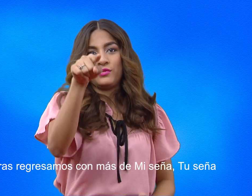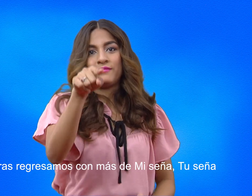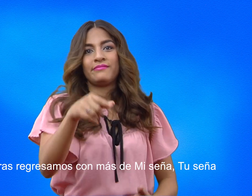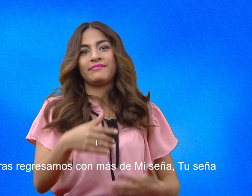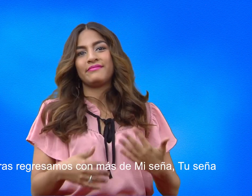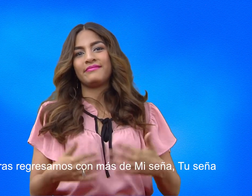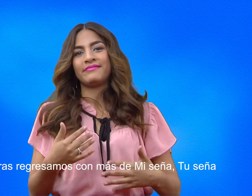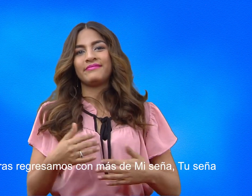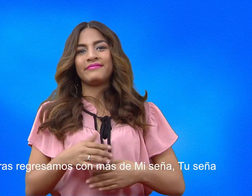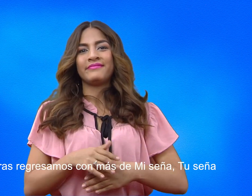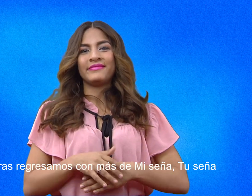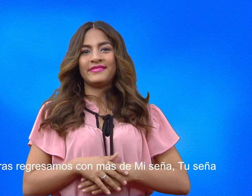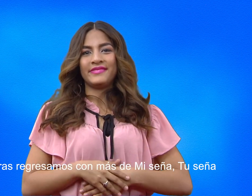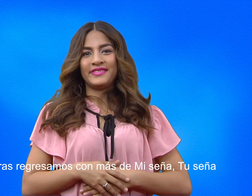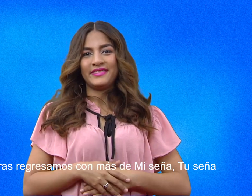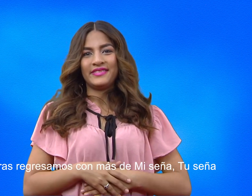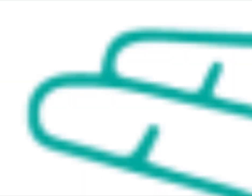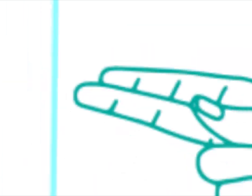Mi Seña, Tu Seña.